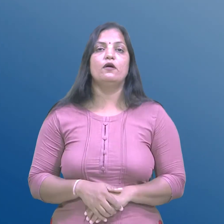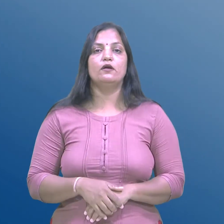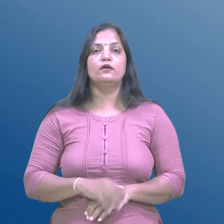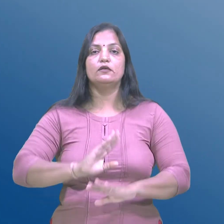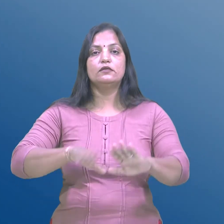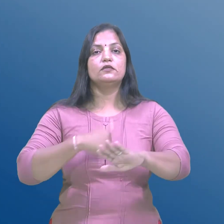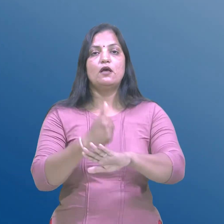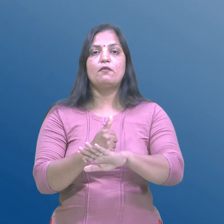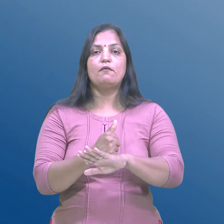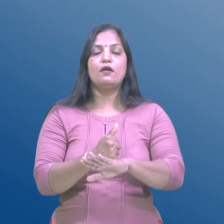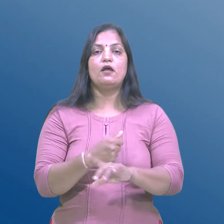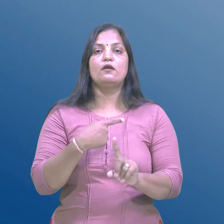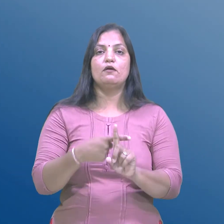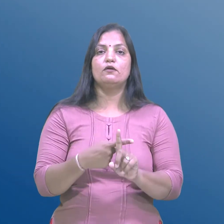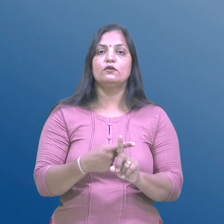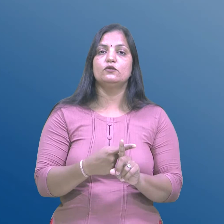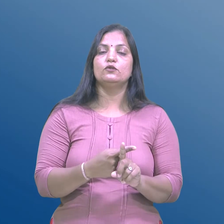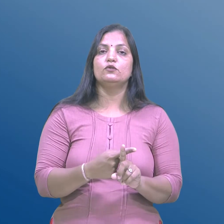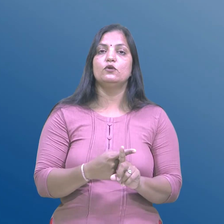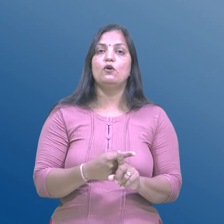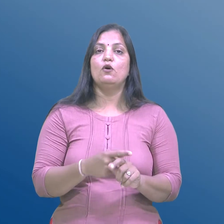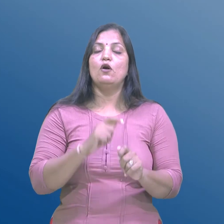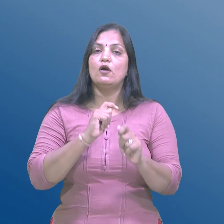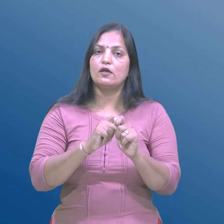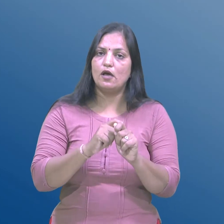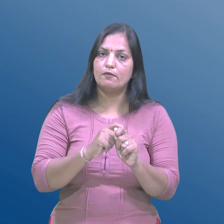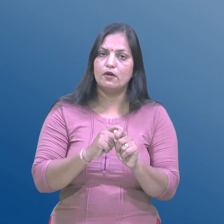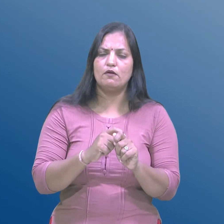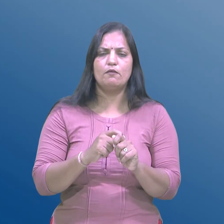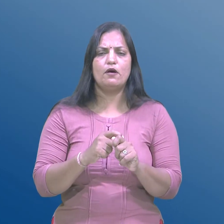સ્થાપવામાં અને નિભાવવામાં આવતી કોઈપણ કચેરી કે સ્થાન.